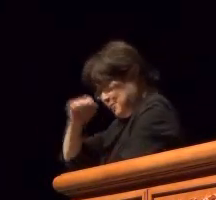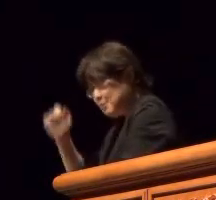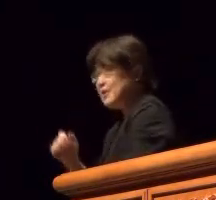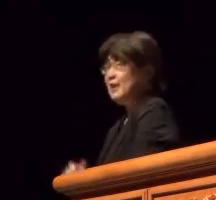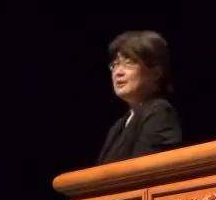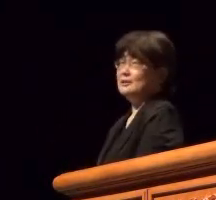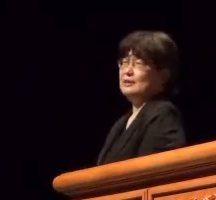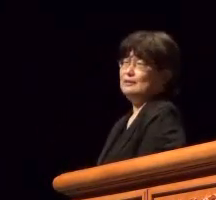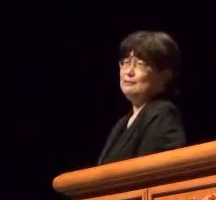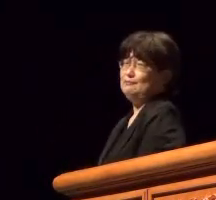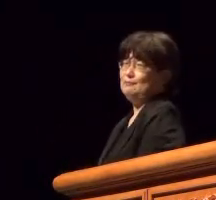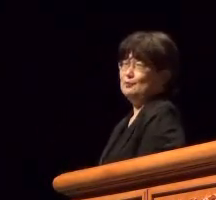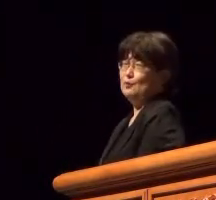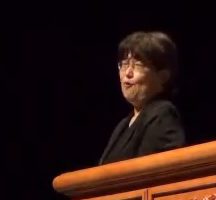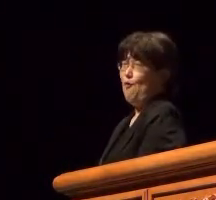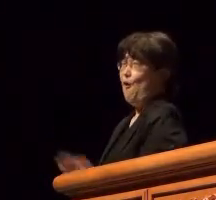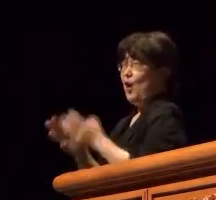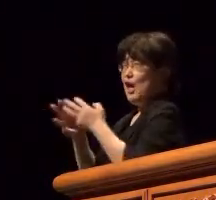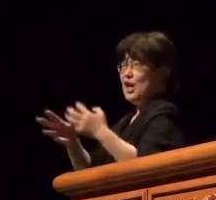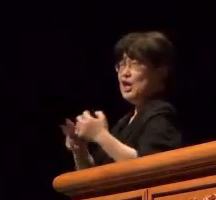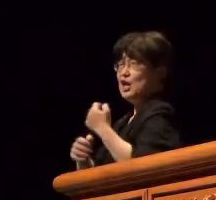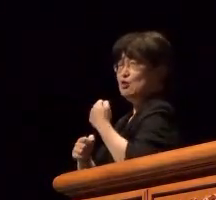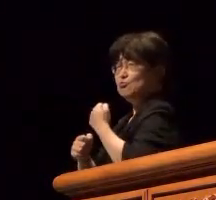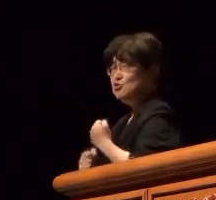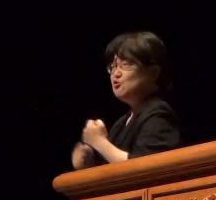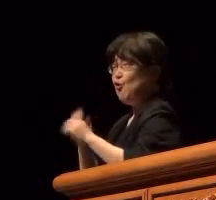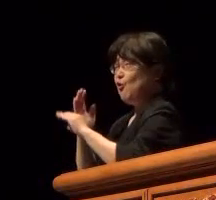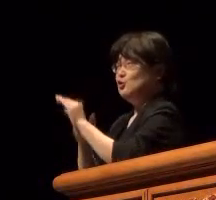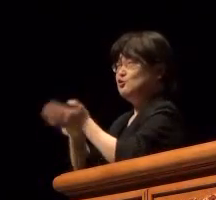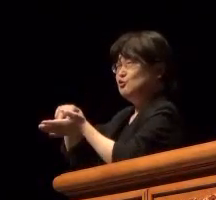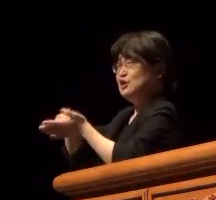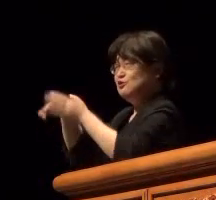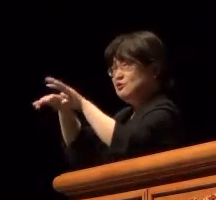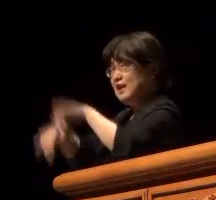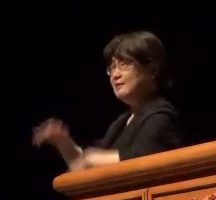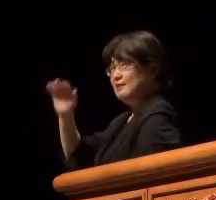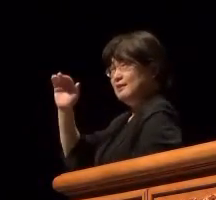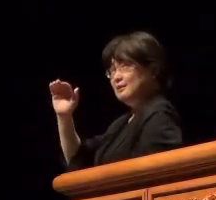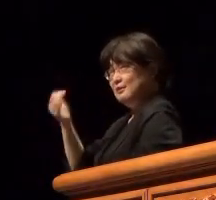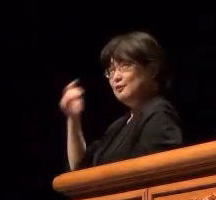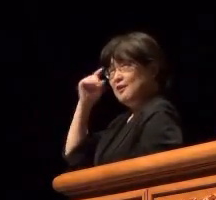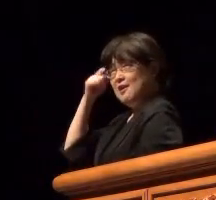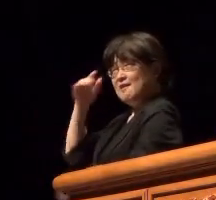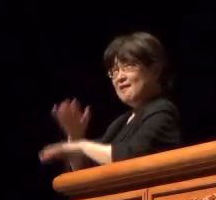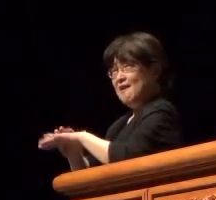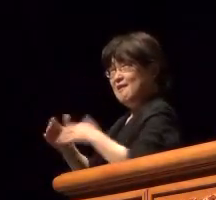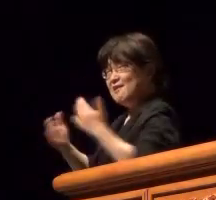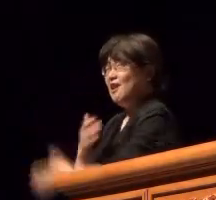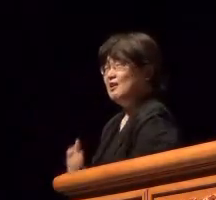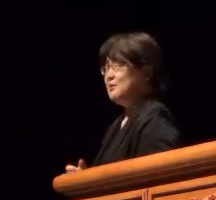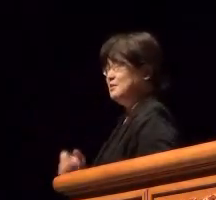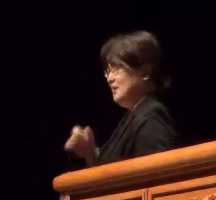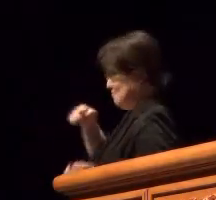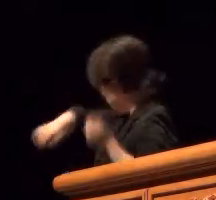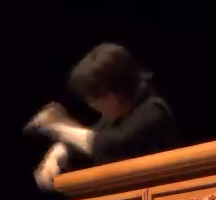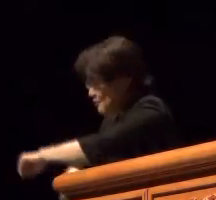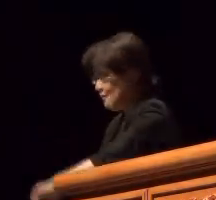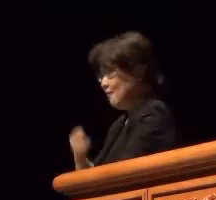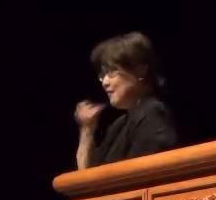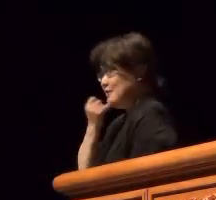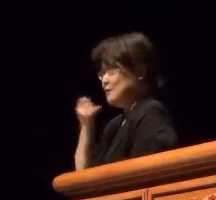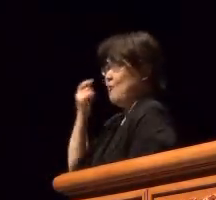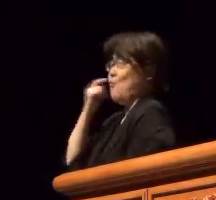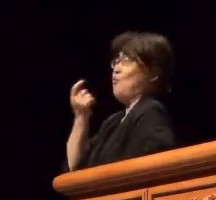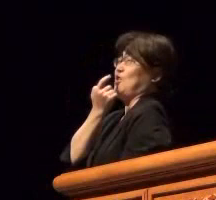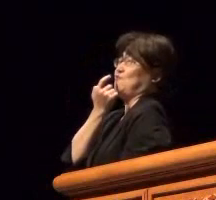非武装中立だったかもしれません。最近考えないちょっと変わっちゃいました。武闘派になってやろうとなんて思って